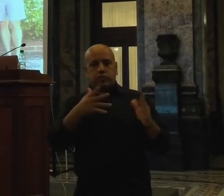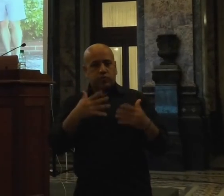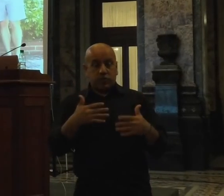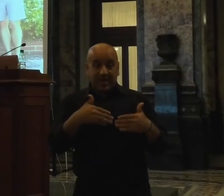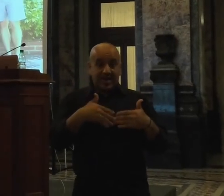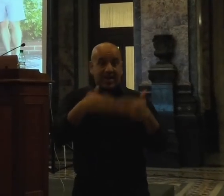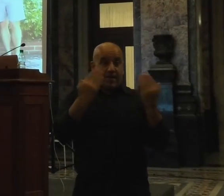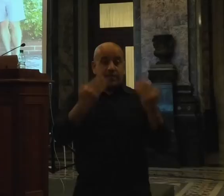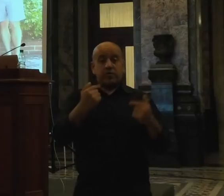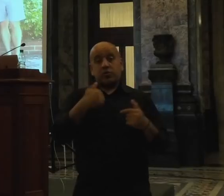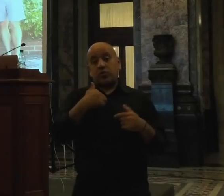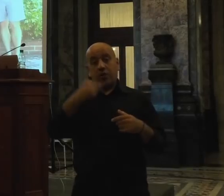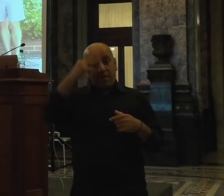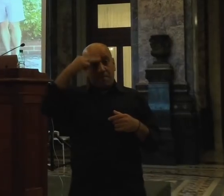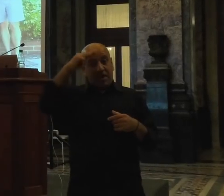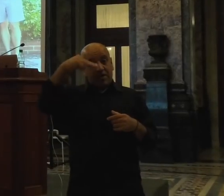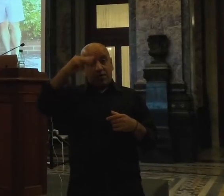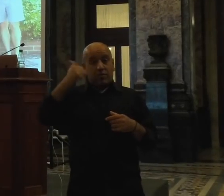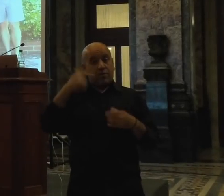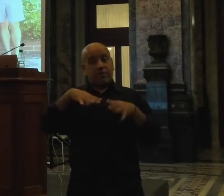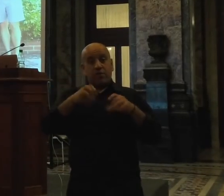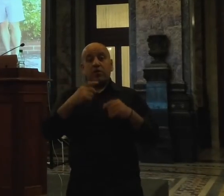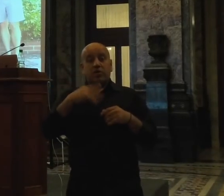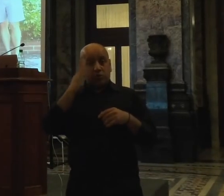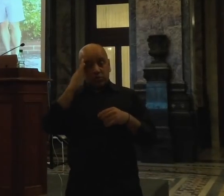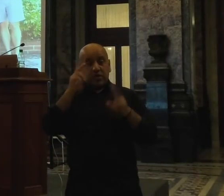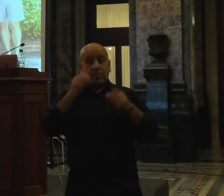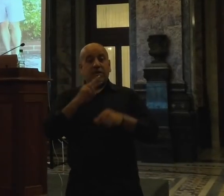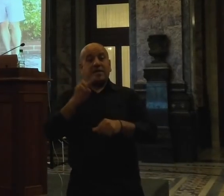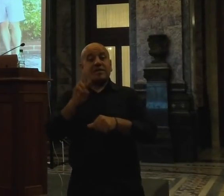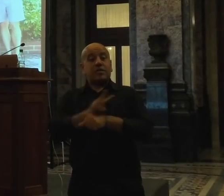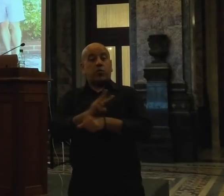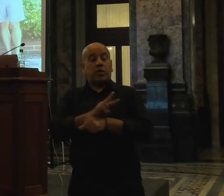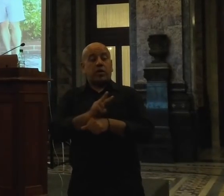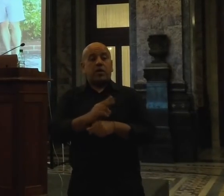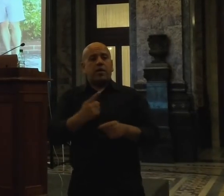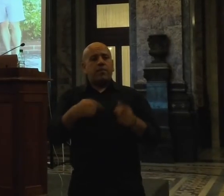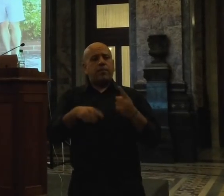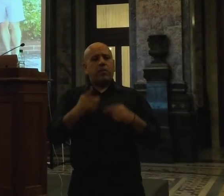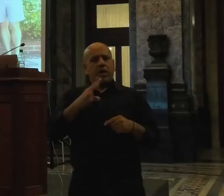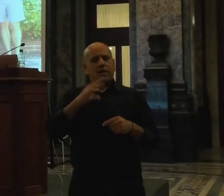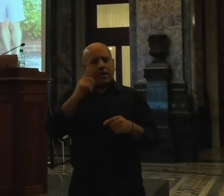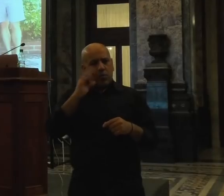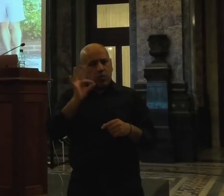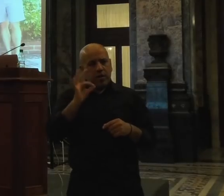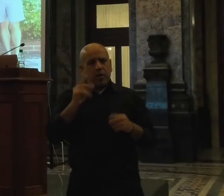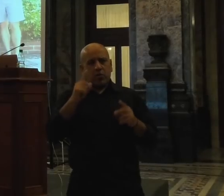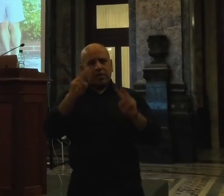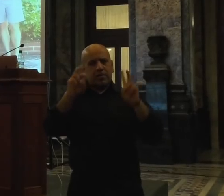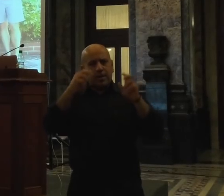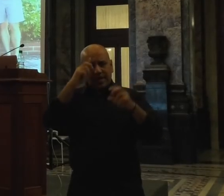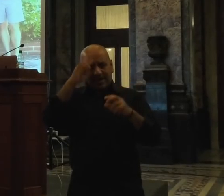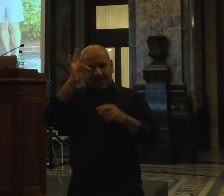Y soy mexicana, sé exactamente los problemas de seguridad de los que hablas. Sin embargo, yo creo que hay que ser muy cuidadoso